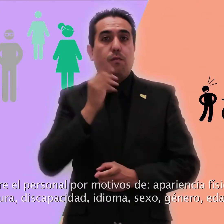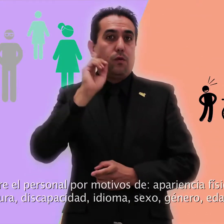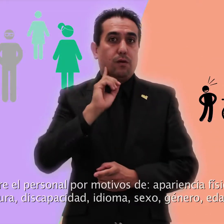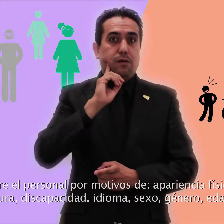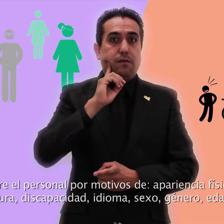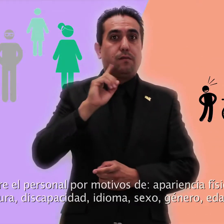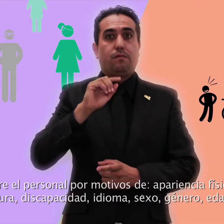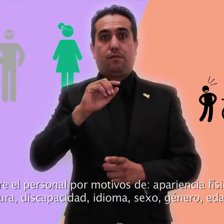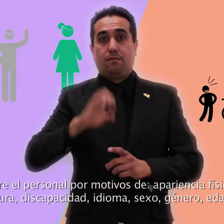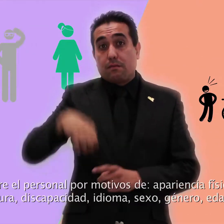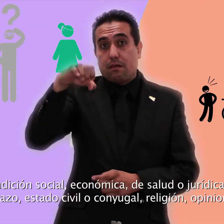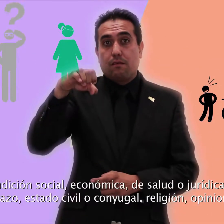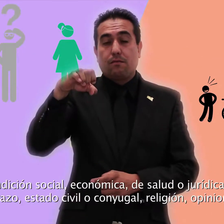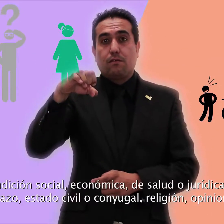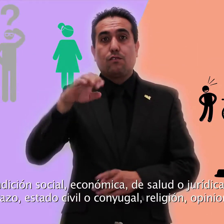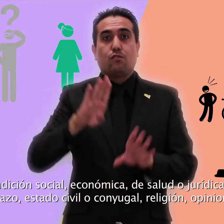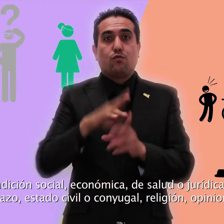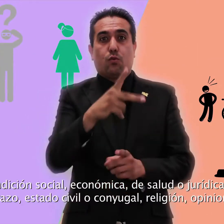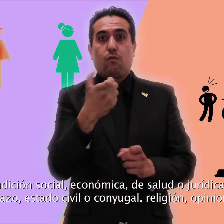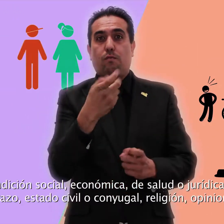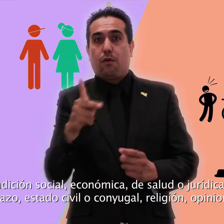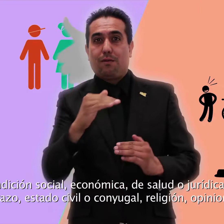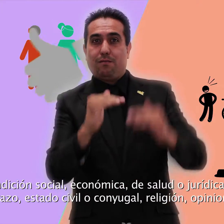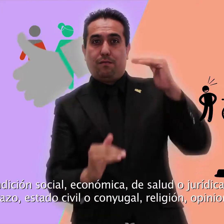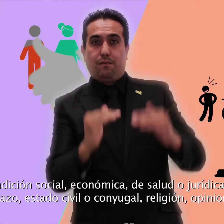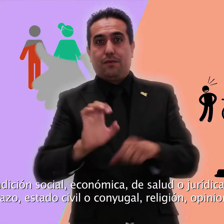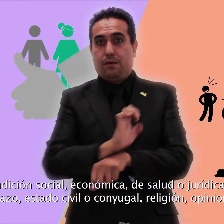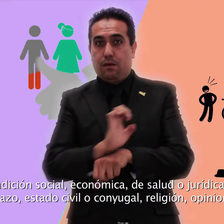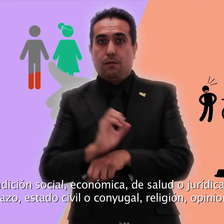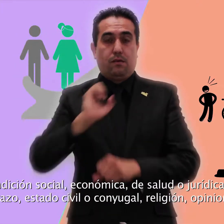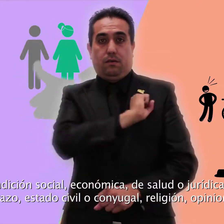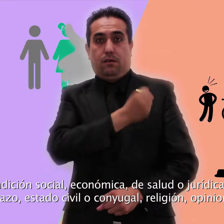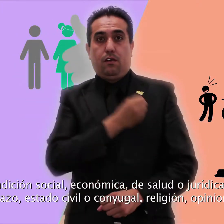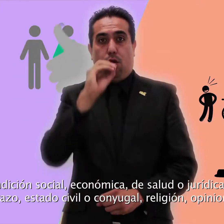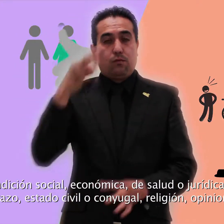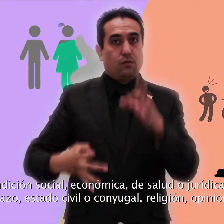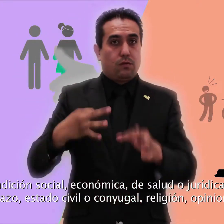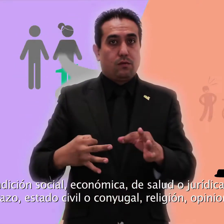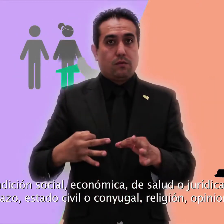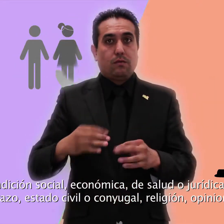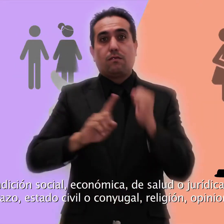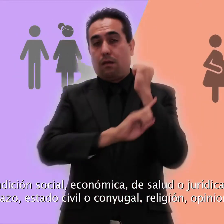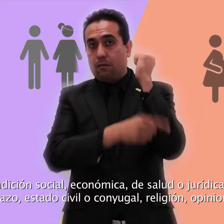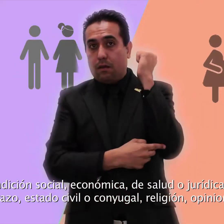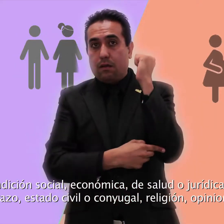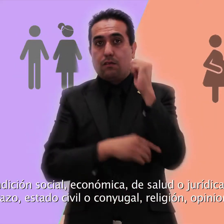género, edad, condición social, económica, de salud o jurídica, embarazo, estado civil o